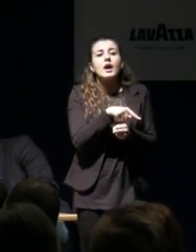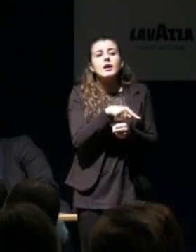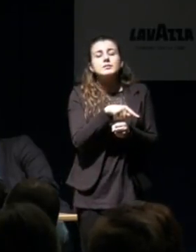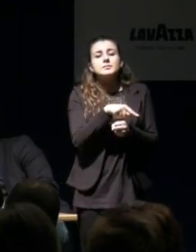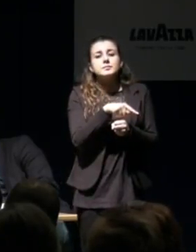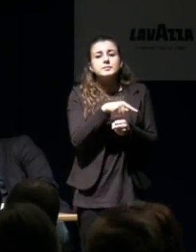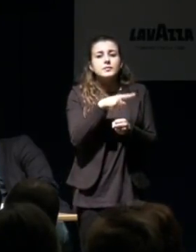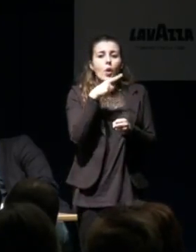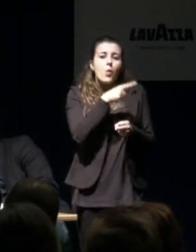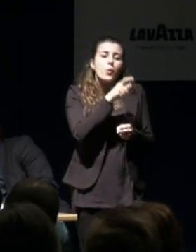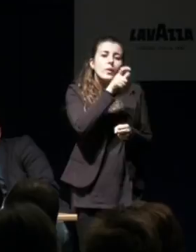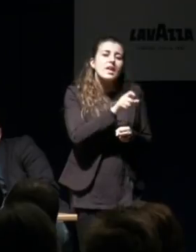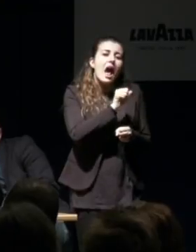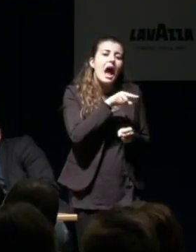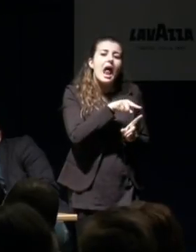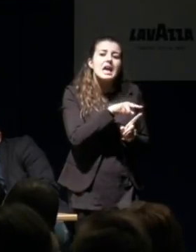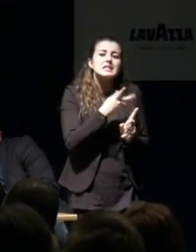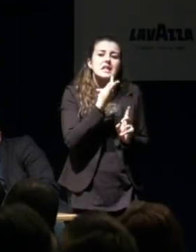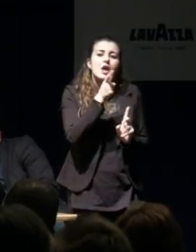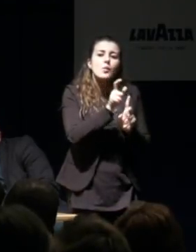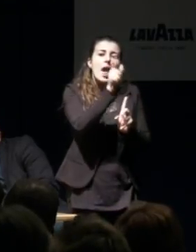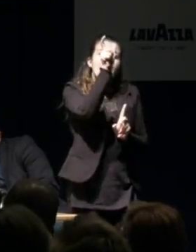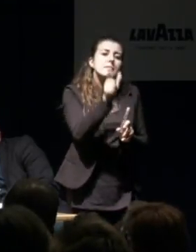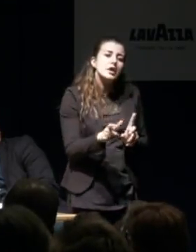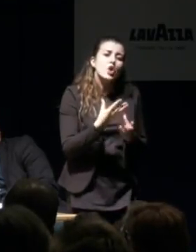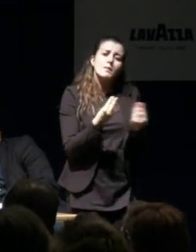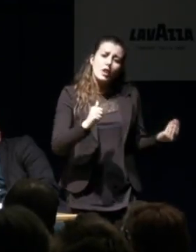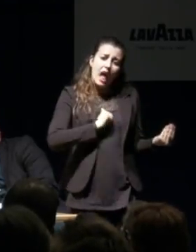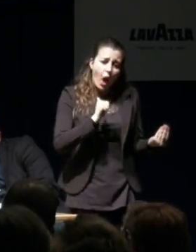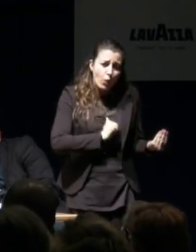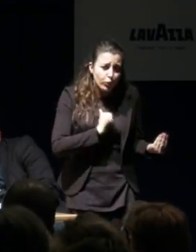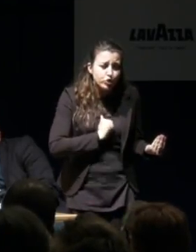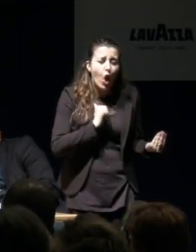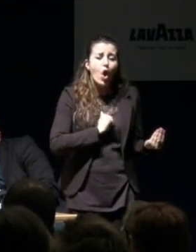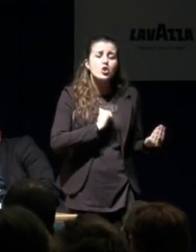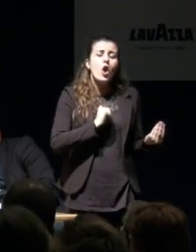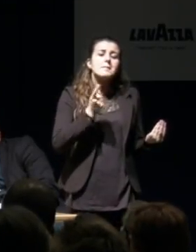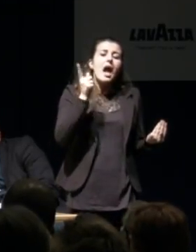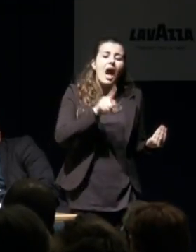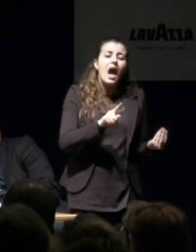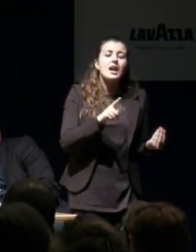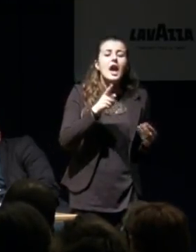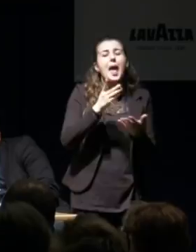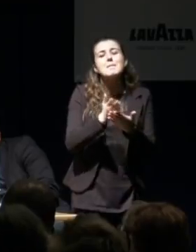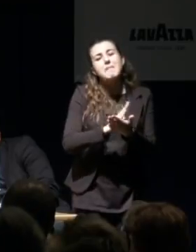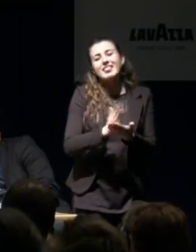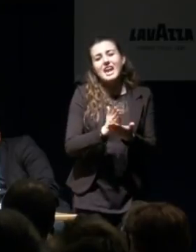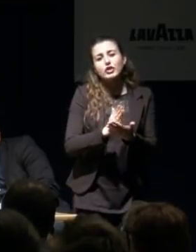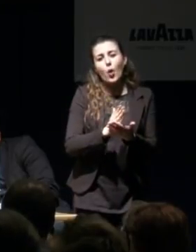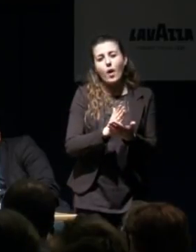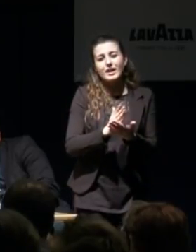era un personaggio molto autonomo e nello stesso tempo era un grande mediatore